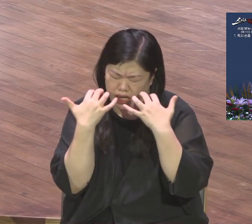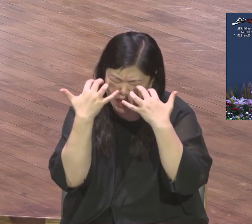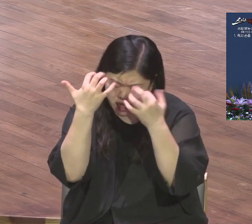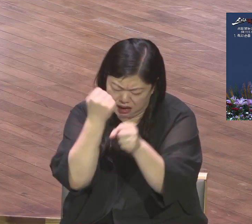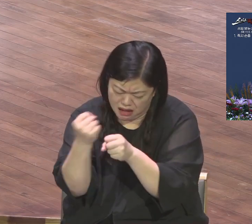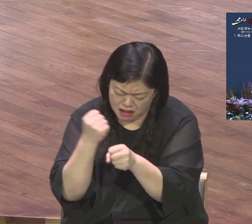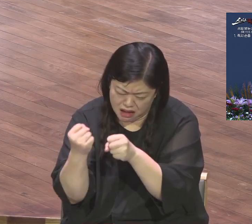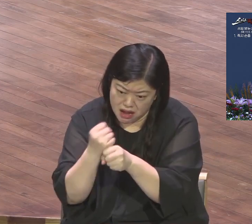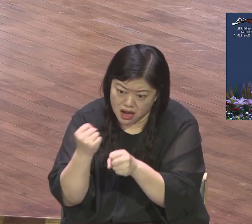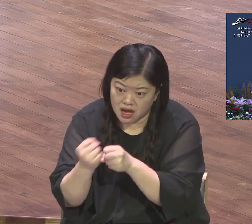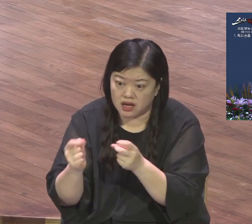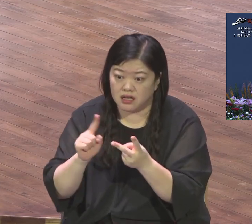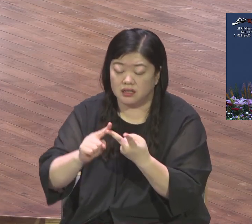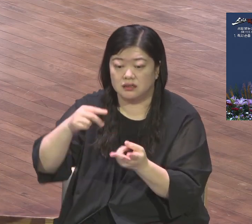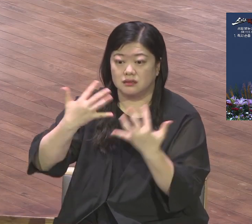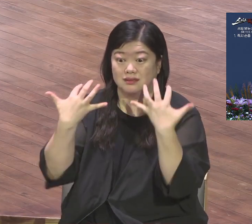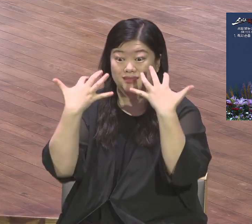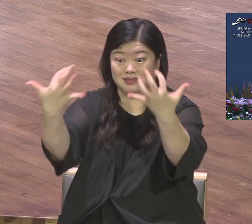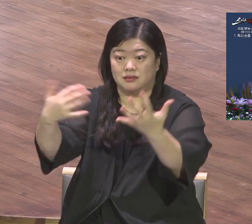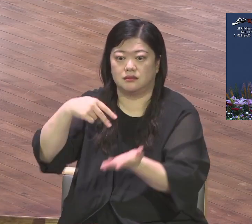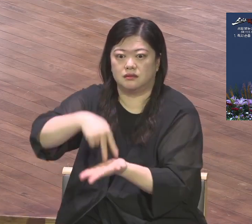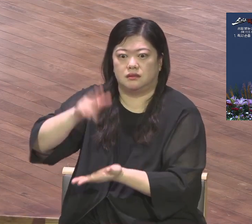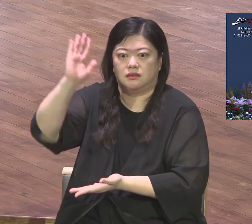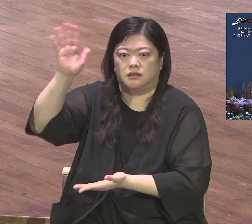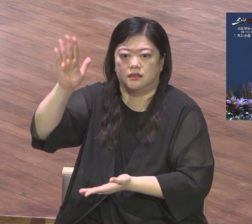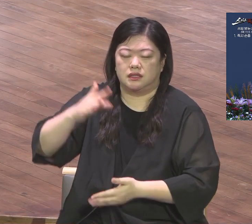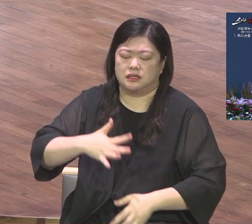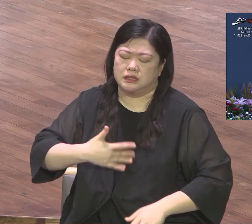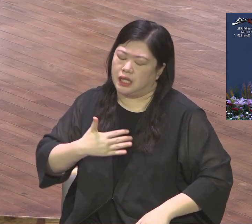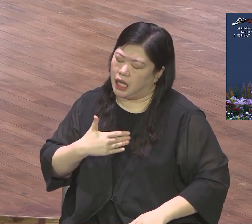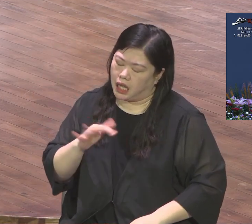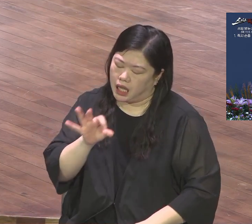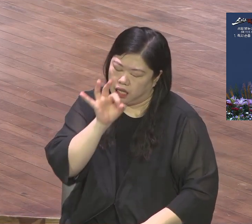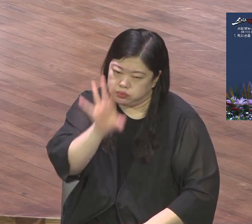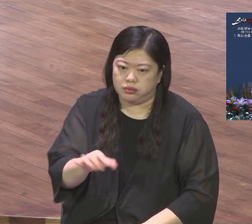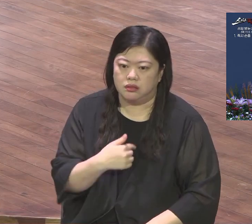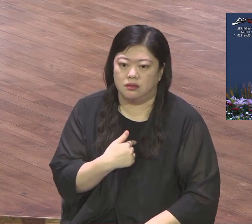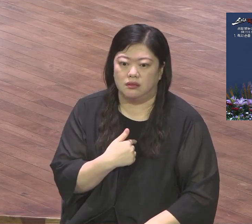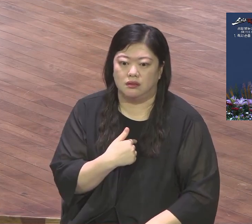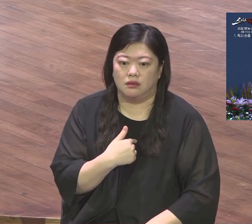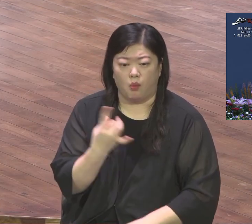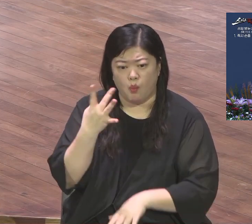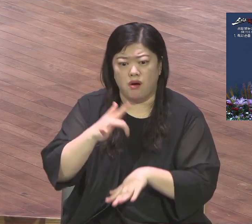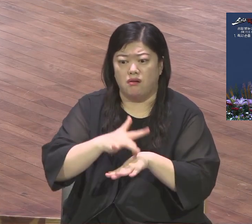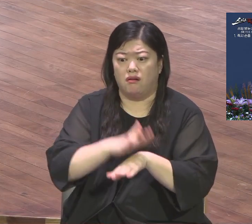못하는, 하나님이 서시기 위해서 나를 바꾸시고 치유하시고